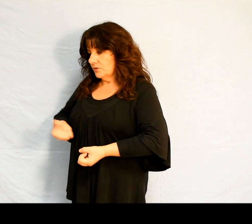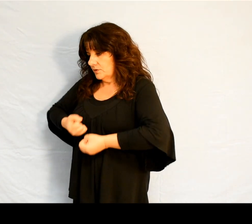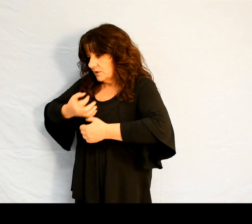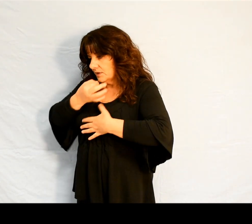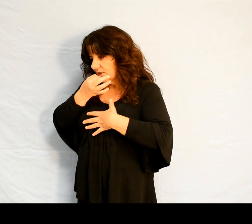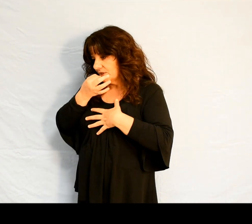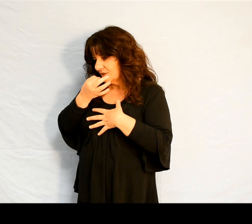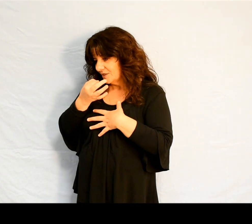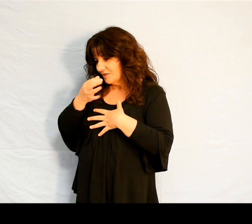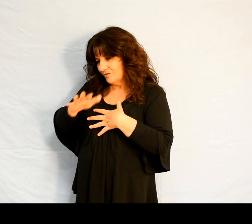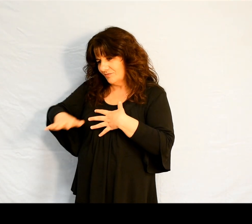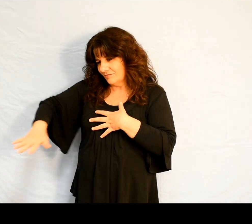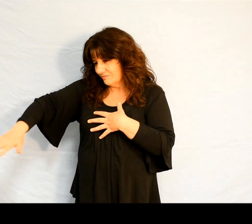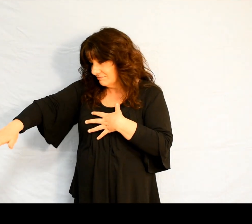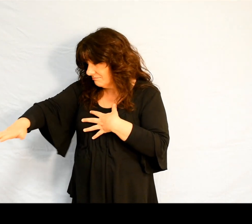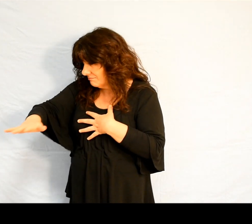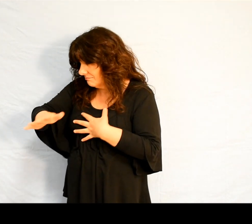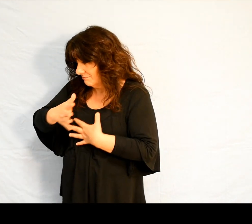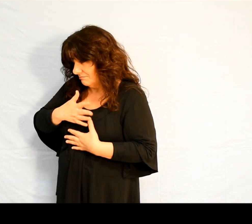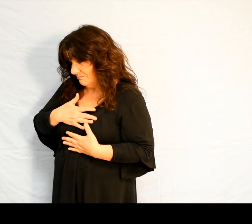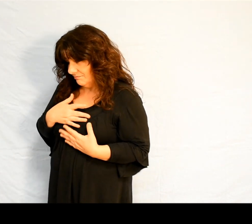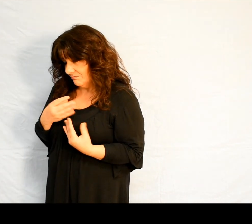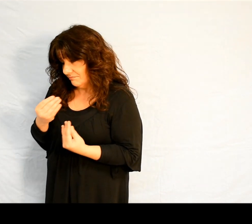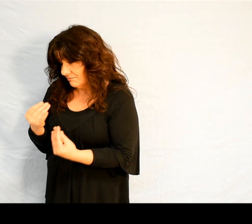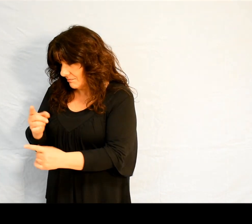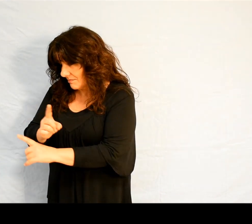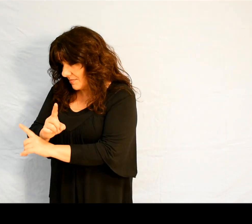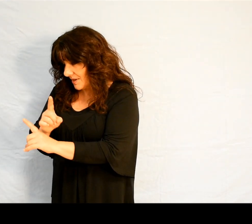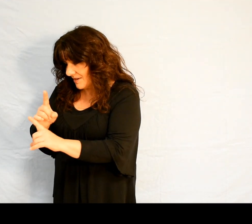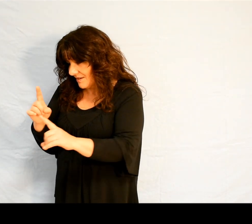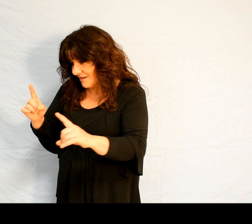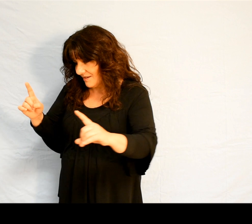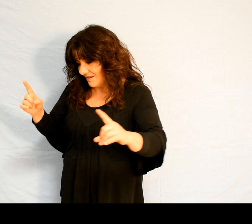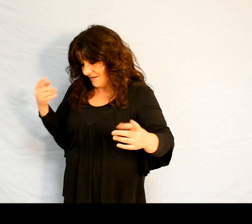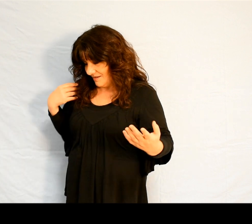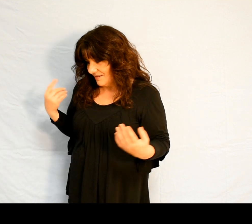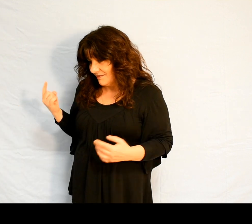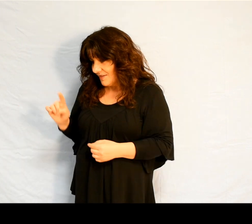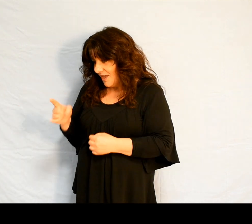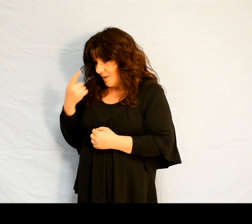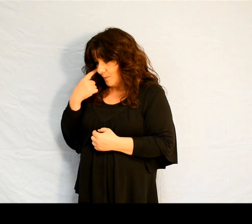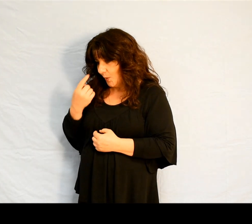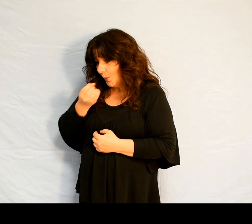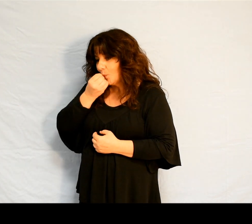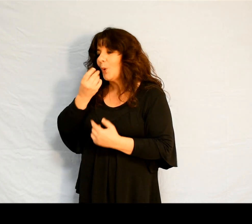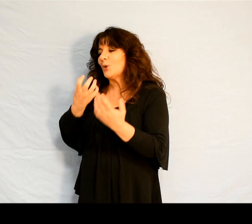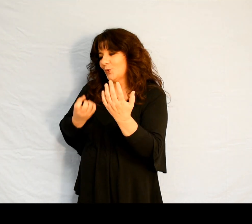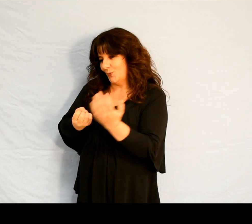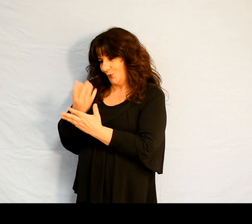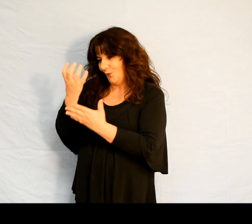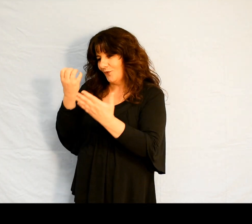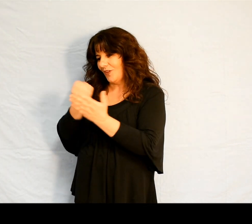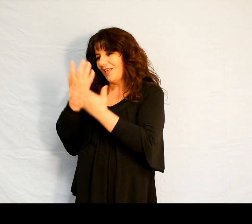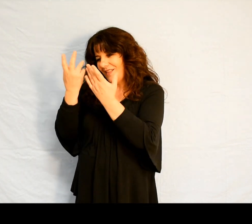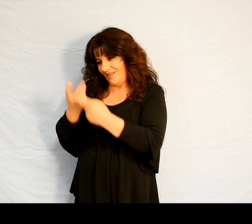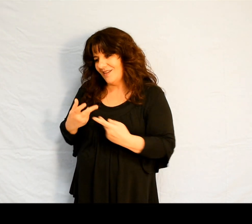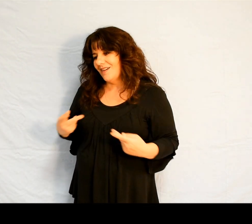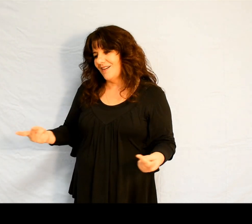« Ne craignez pas, car voici que je vous annonce une bonne nouvelle, et qui sera une